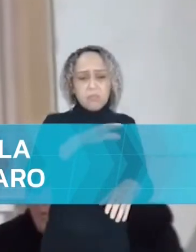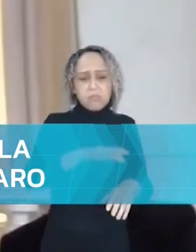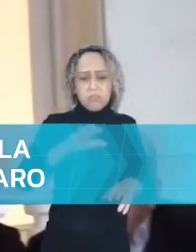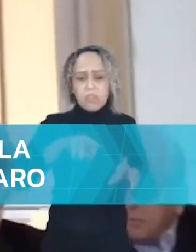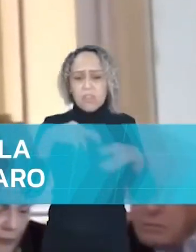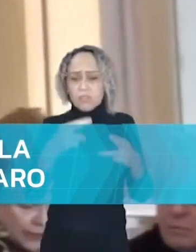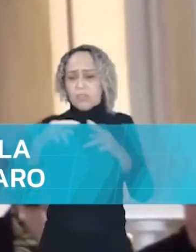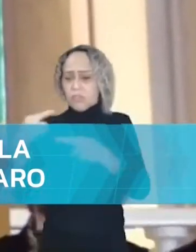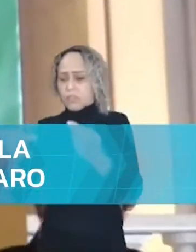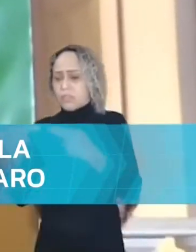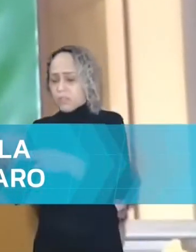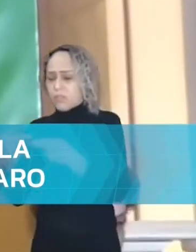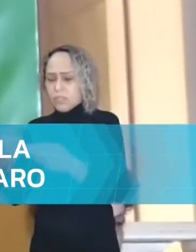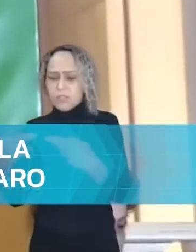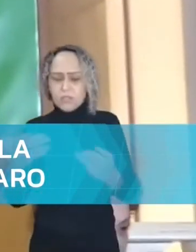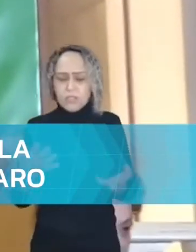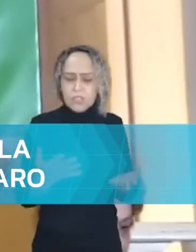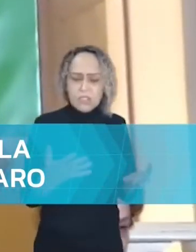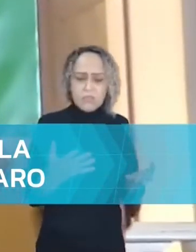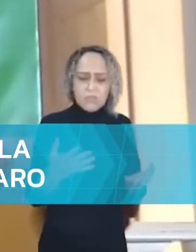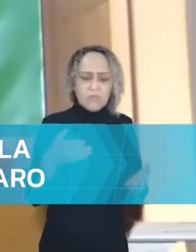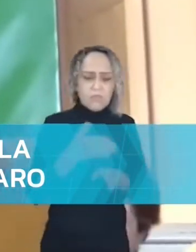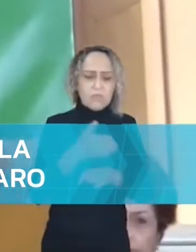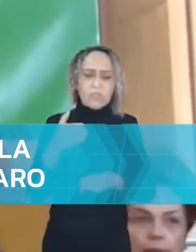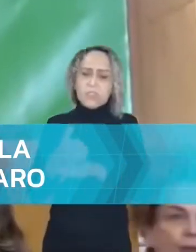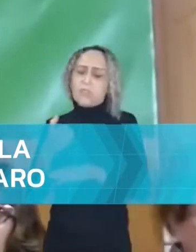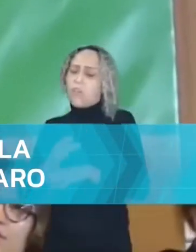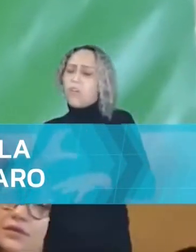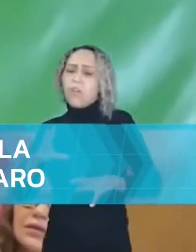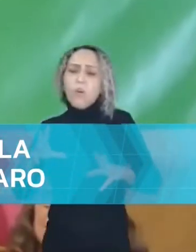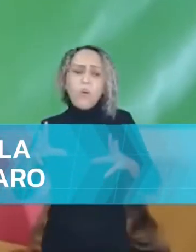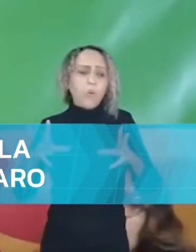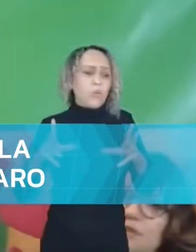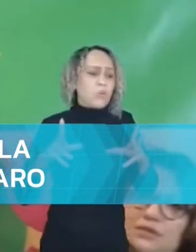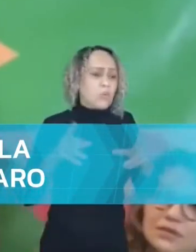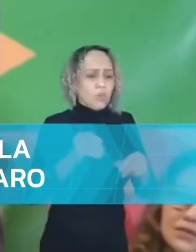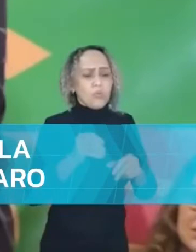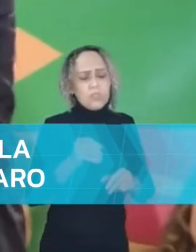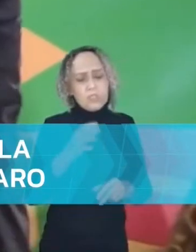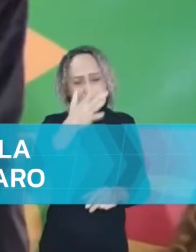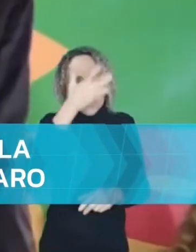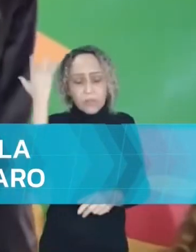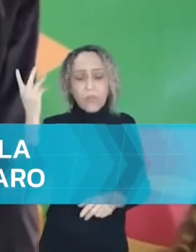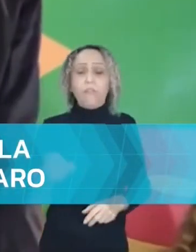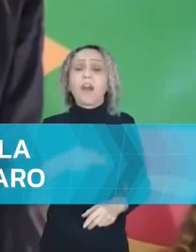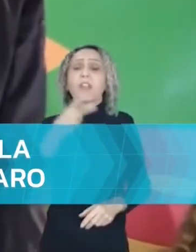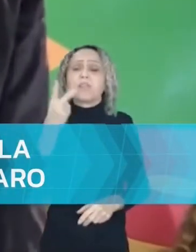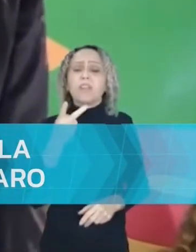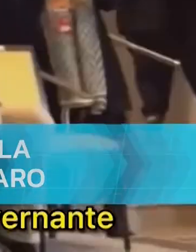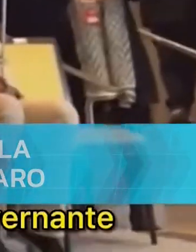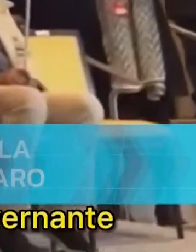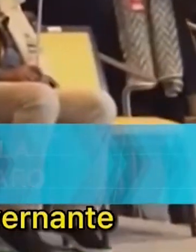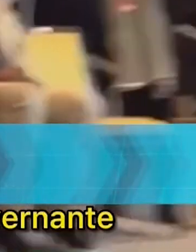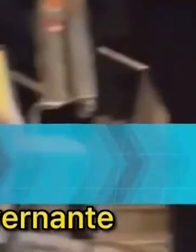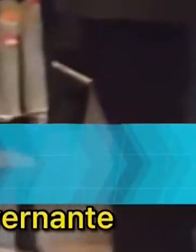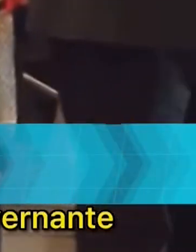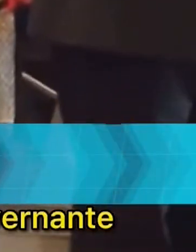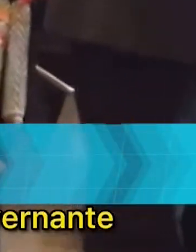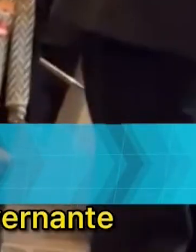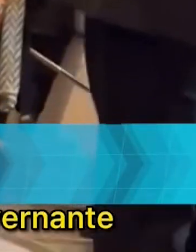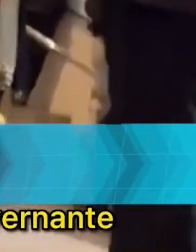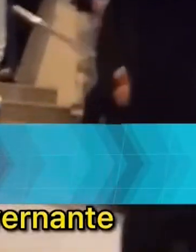bolsonaro ele afirmou que a gente de um governante não tem pudor por ter matado Mariele